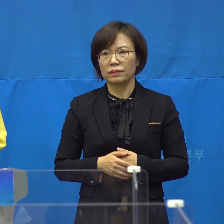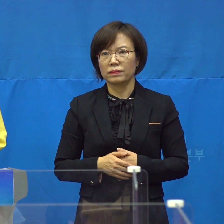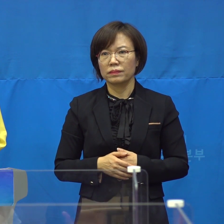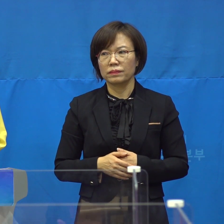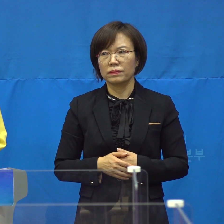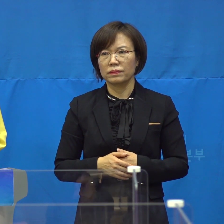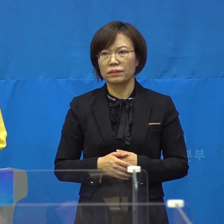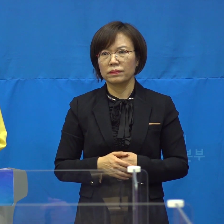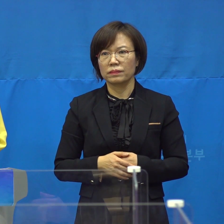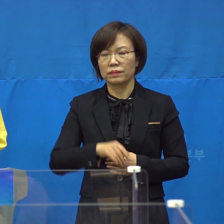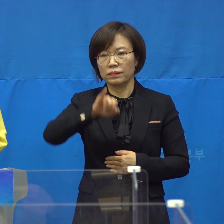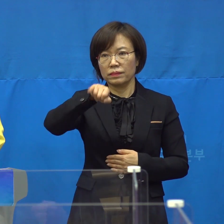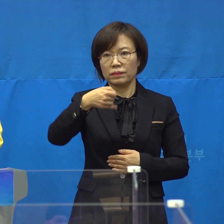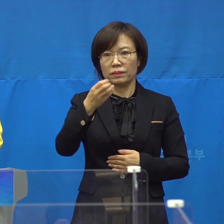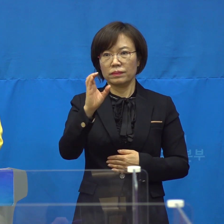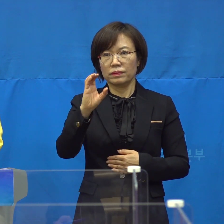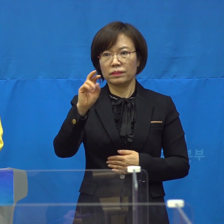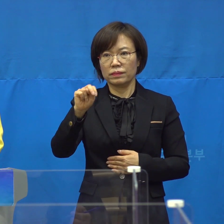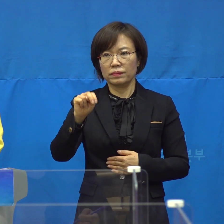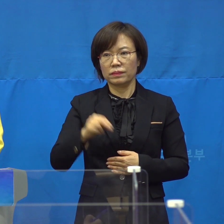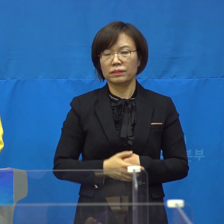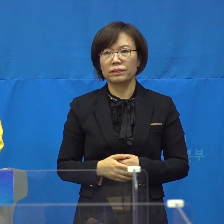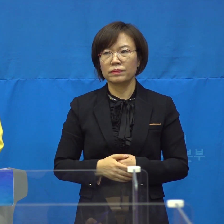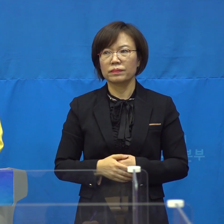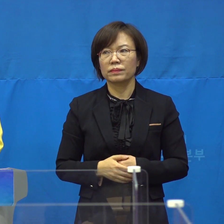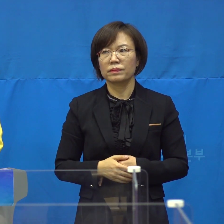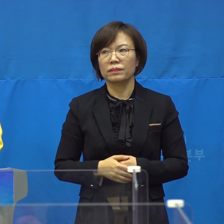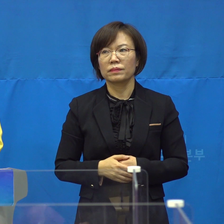예, 지신.